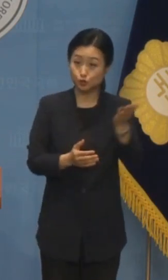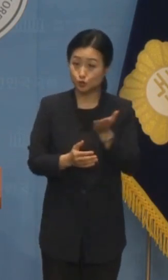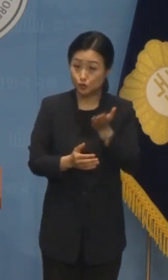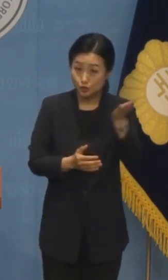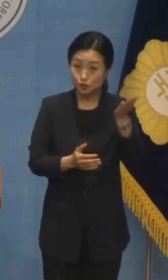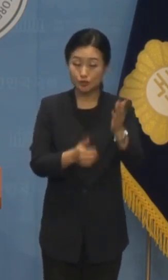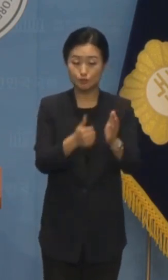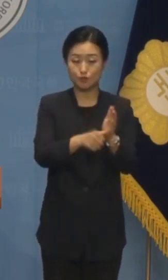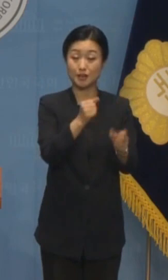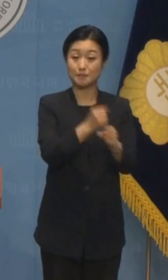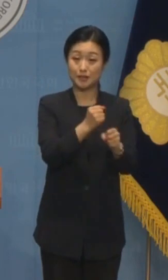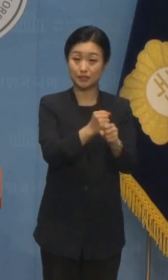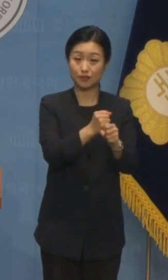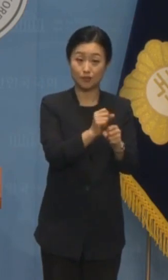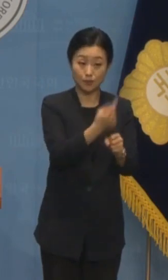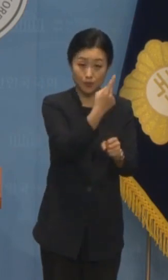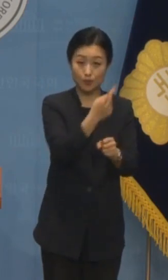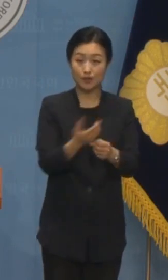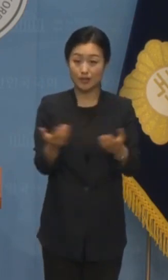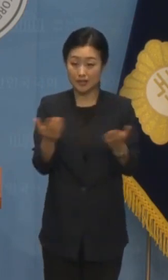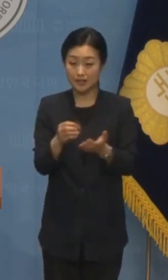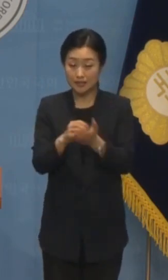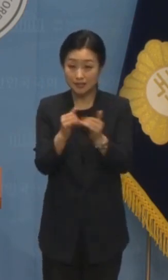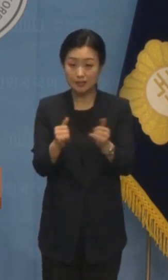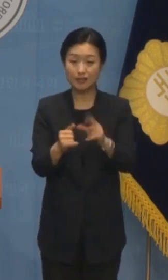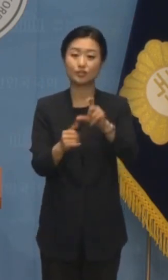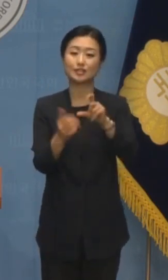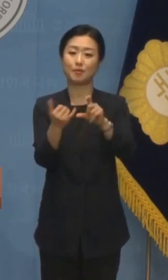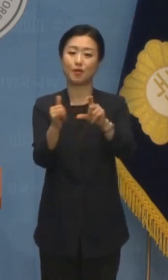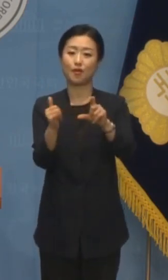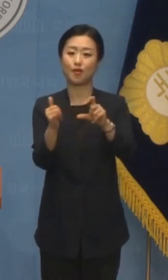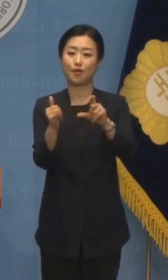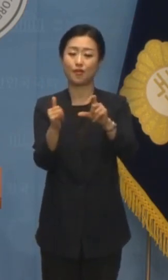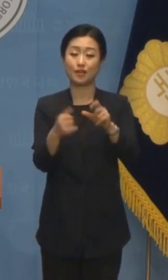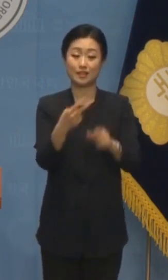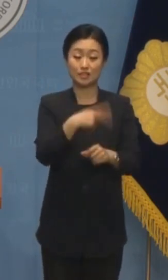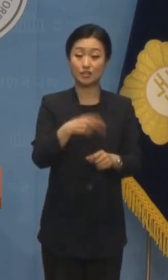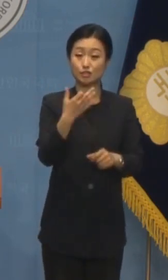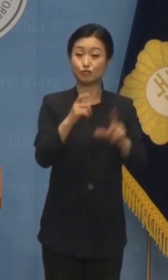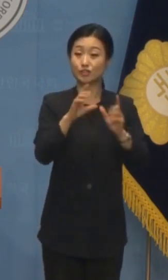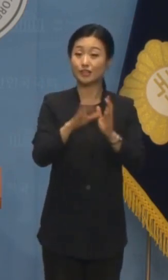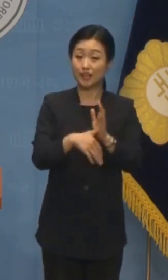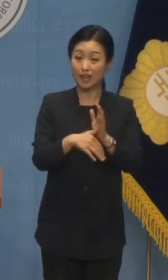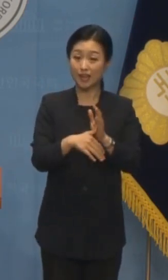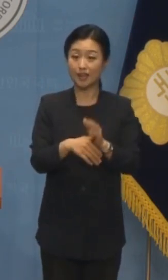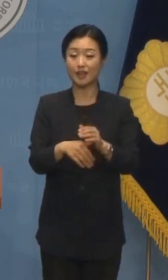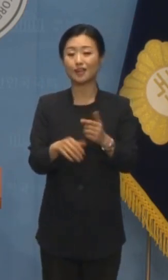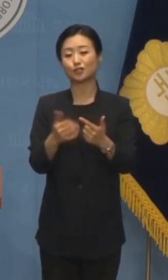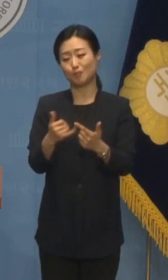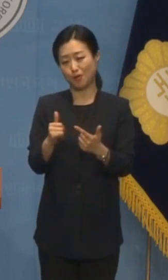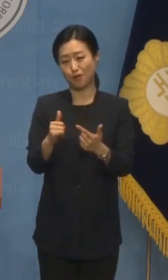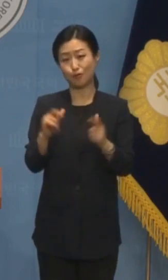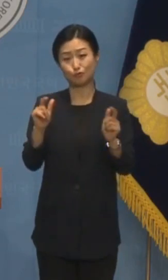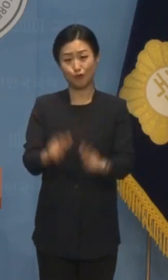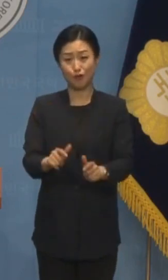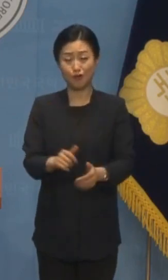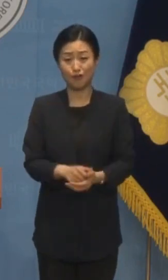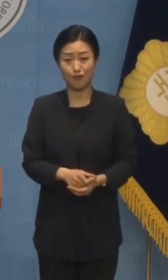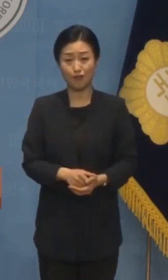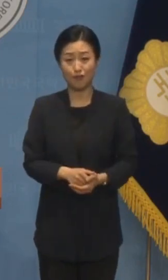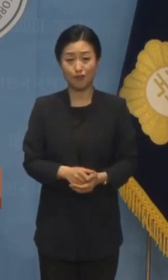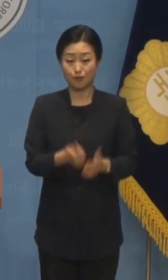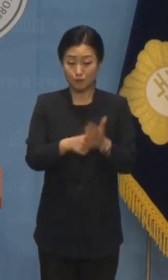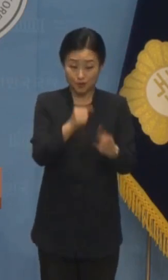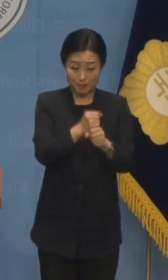차지하는 제조업의 취업 유발 계수는 2000년에 15명이었습니다. 근데 2019년에는 이것이 6명으로 급감합니다.